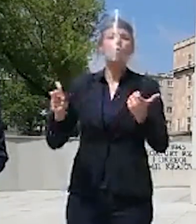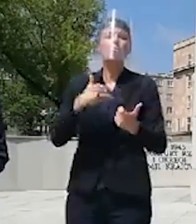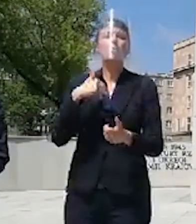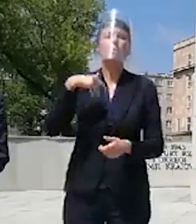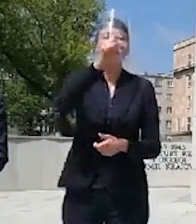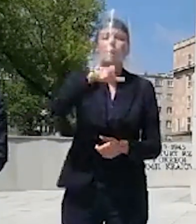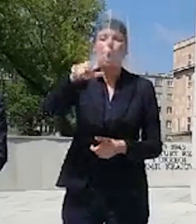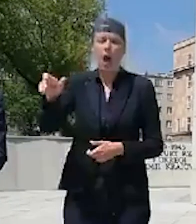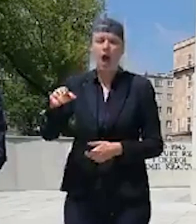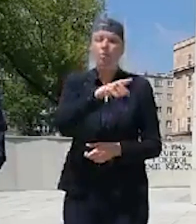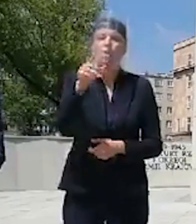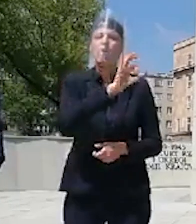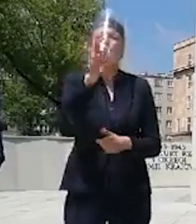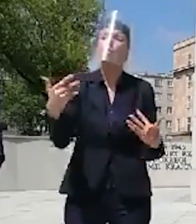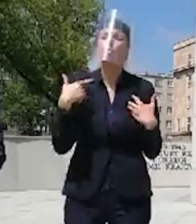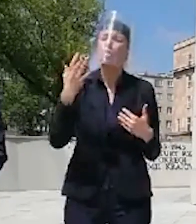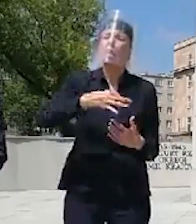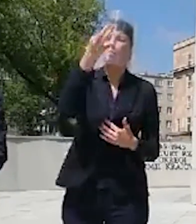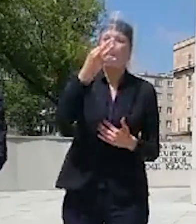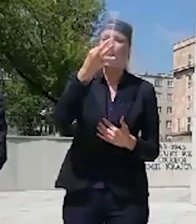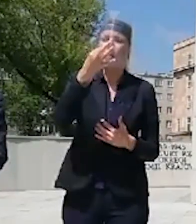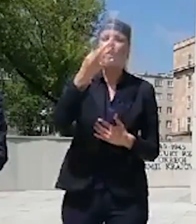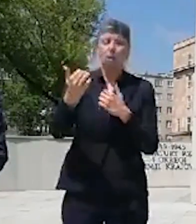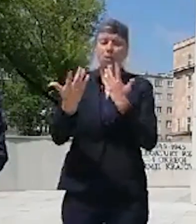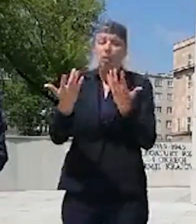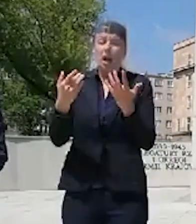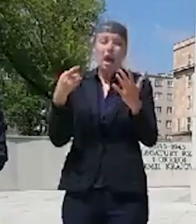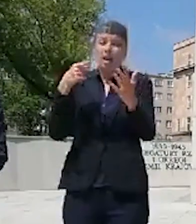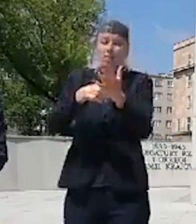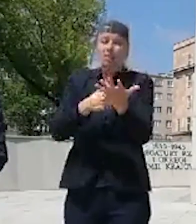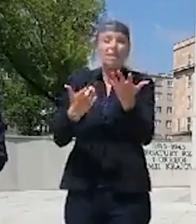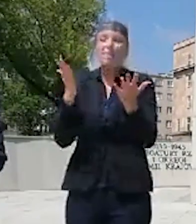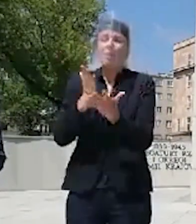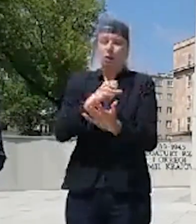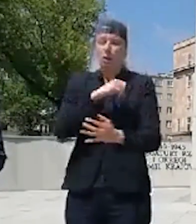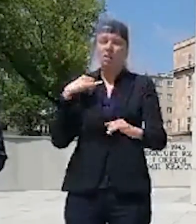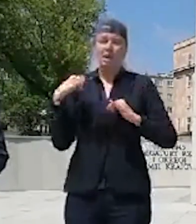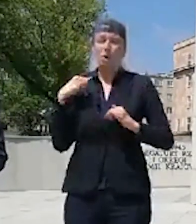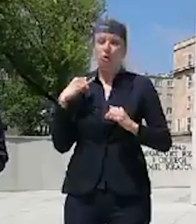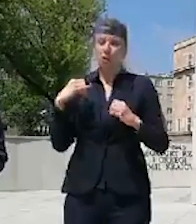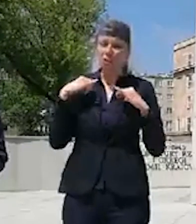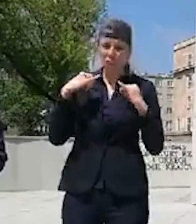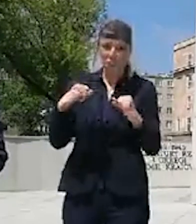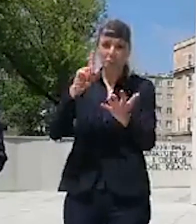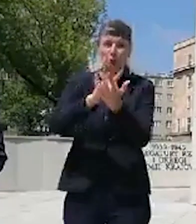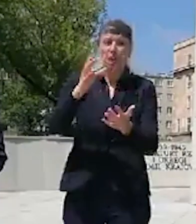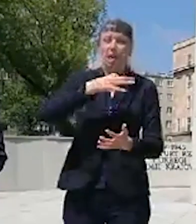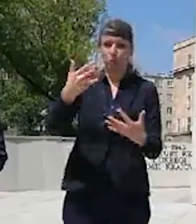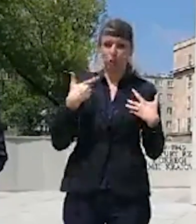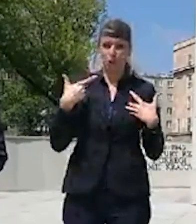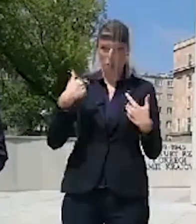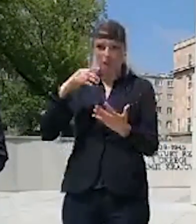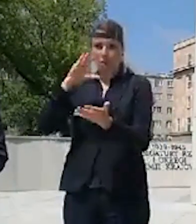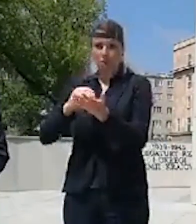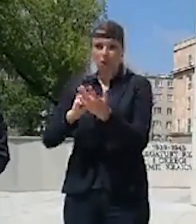wprost korzystają z tego, że samorządy są silne. Jeszcze raz powtórzę, samorząd to dom kultury, to zajęcia pozalekcyjne dla